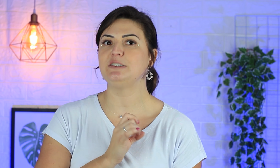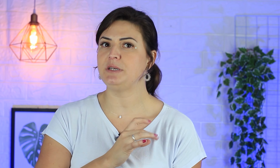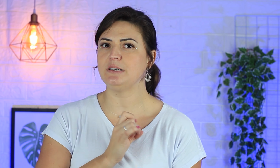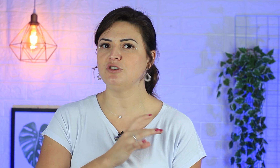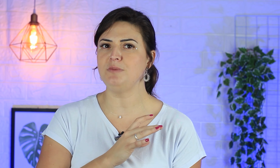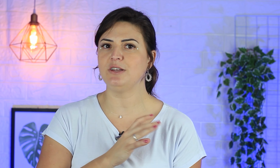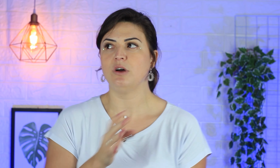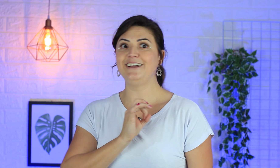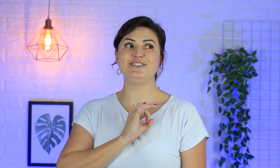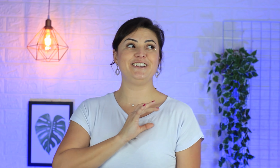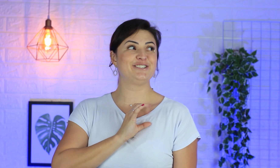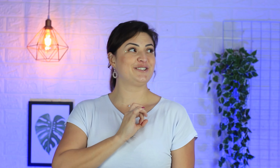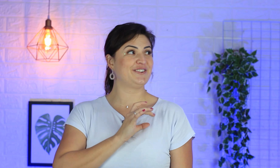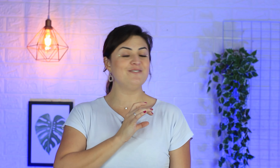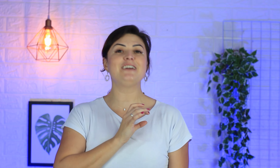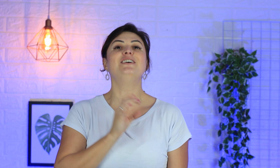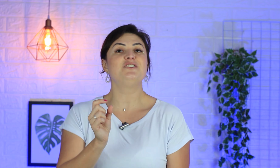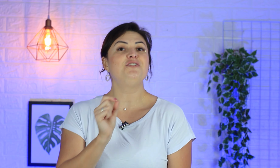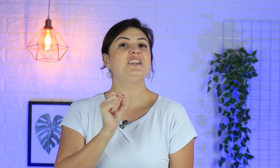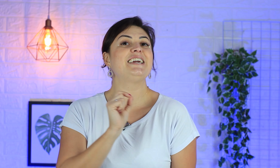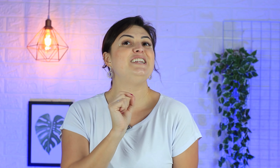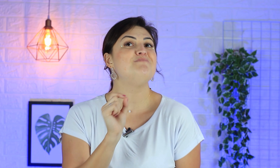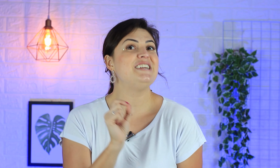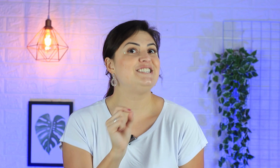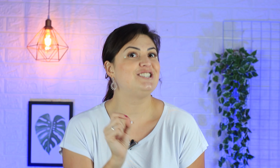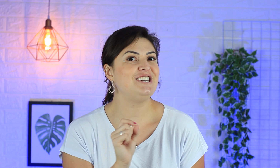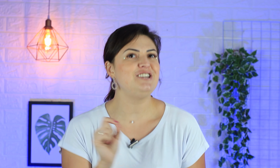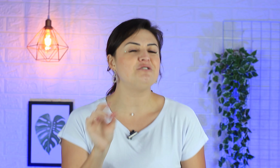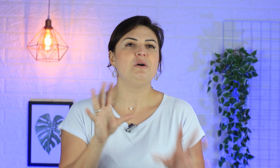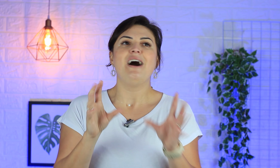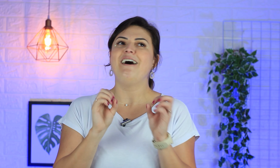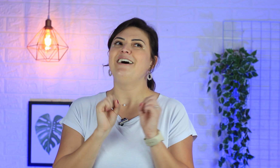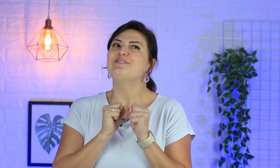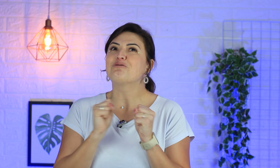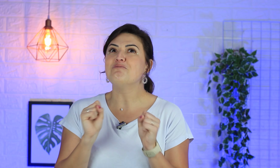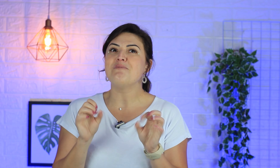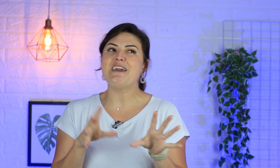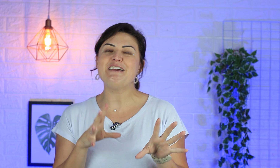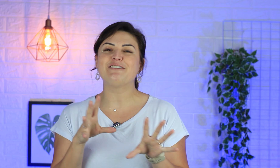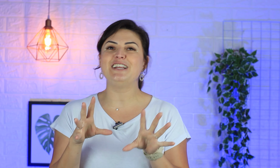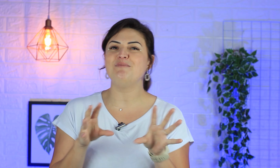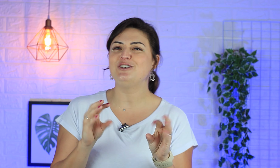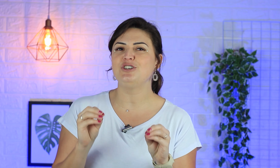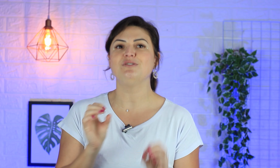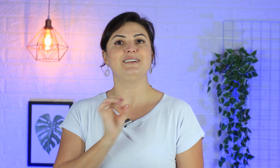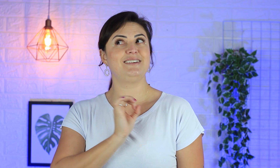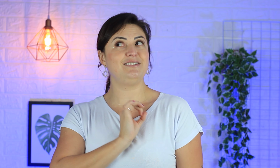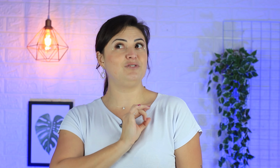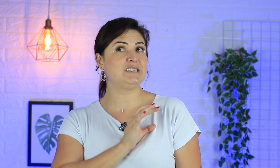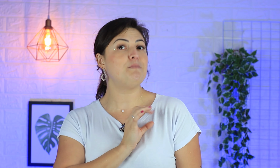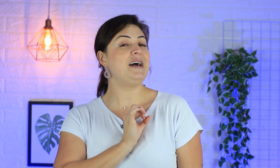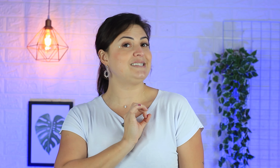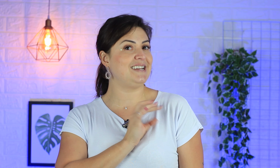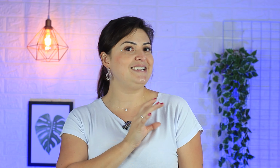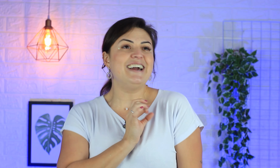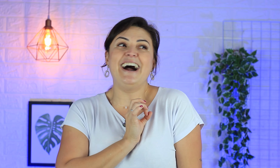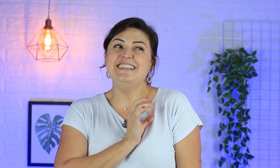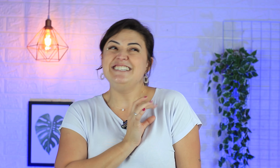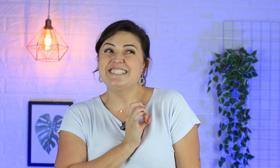ali a expressão de medo. Ai, gente, tô com medo. Se for aquele medinho, ai, tô com medo. Aquele medinho que você passa essa ideia, ai, gente,